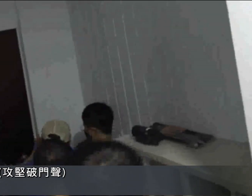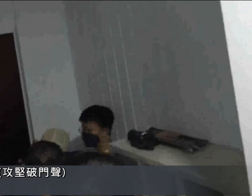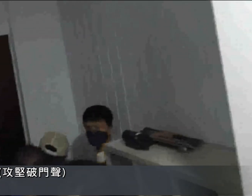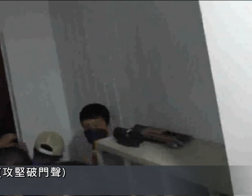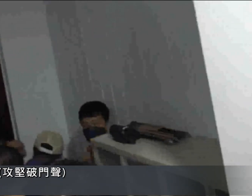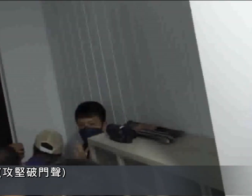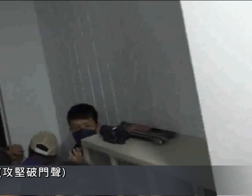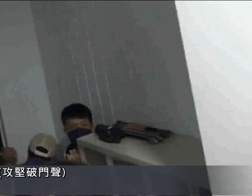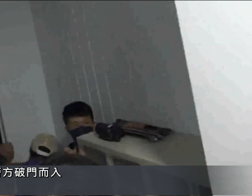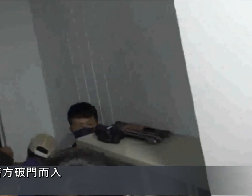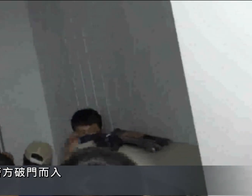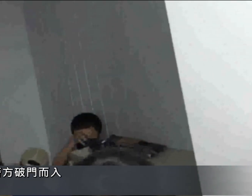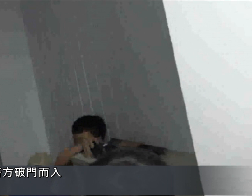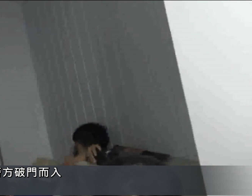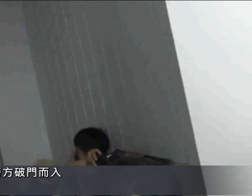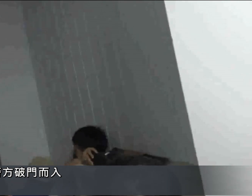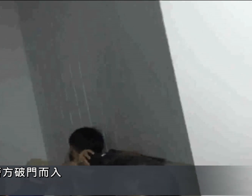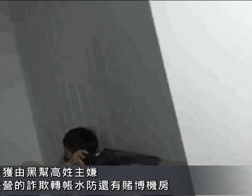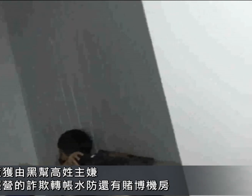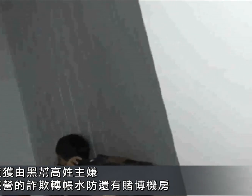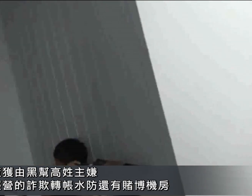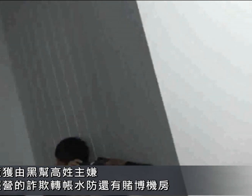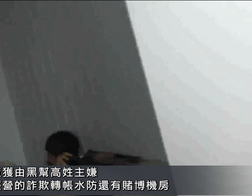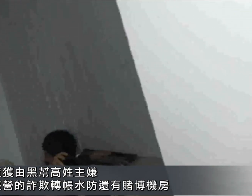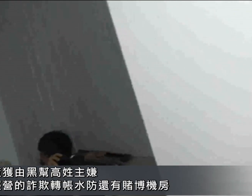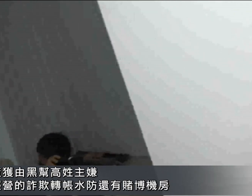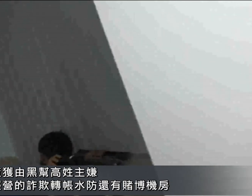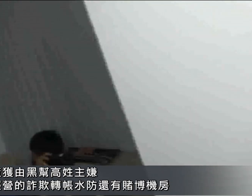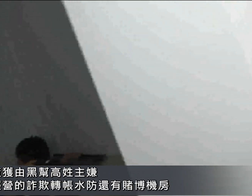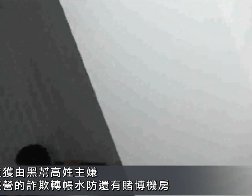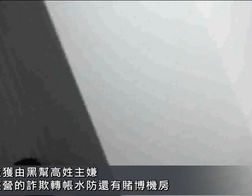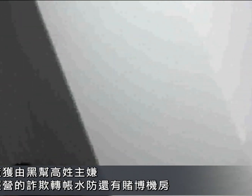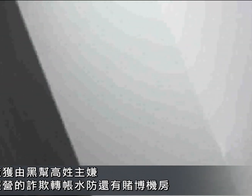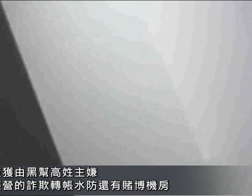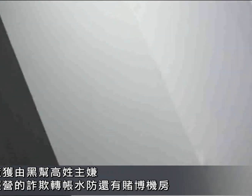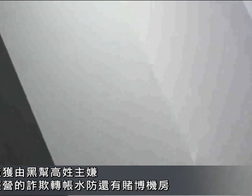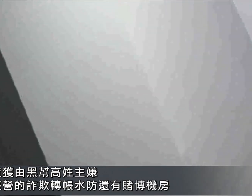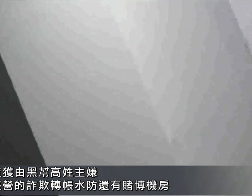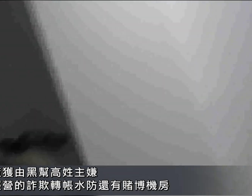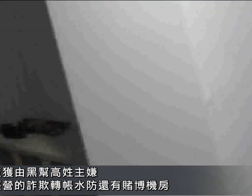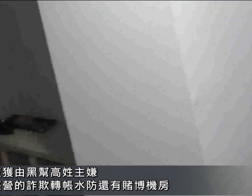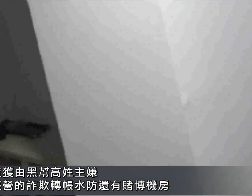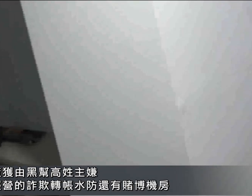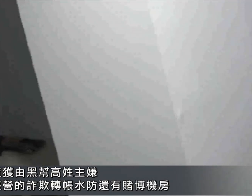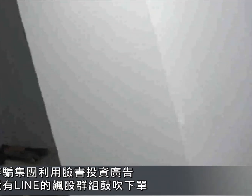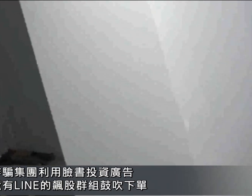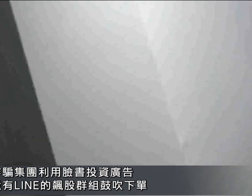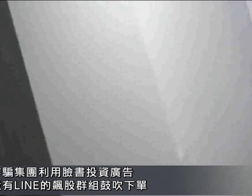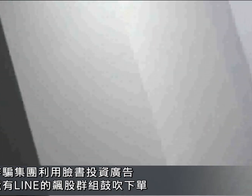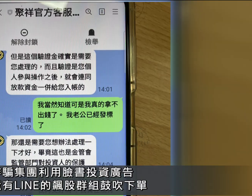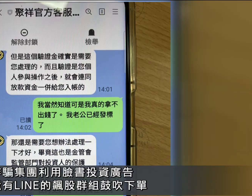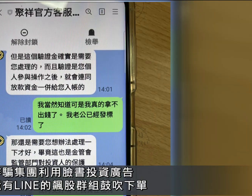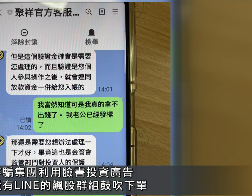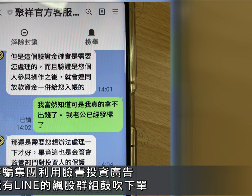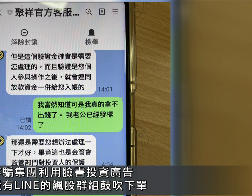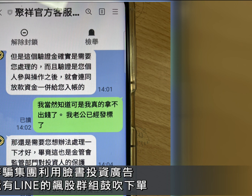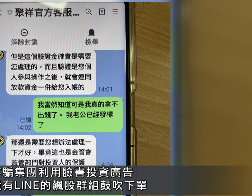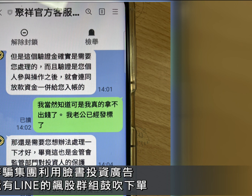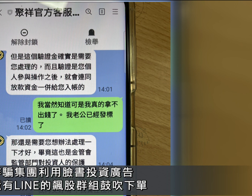警方破门而入，查获由黑帮高姓主嫌经营的诈欺转账水房，还有赌博机房。诈骗集团利用脸书投资广告，还有